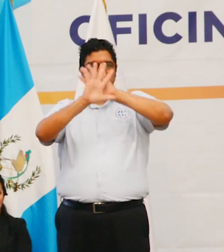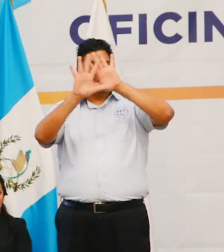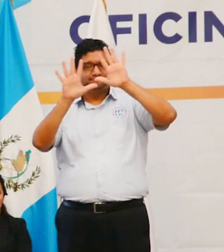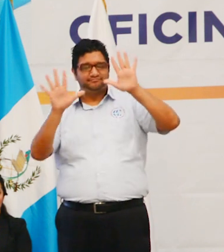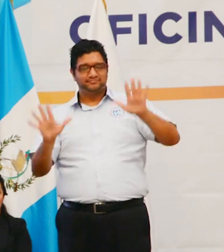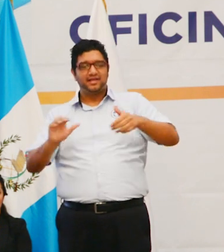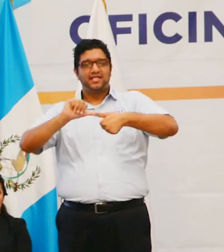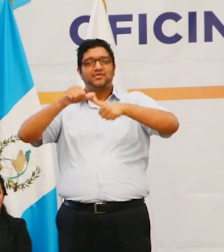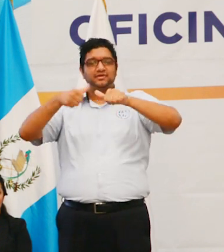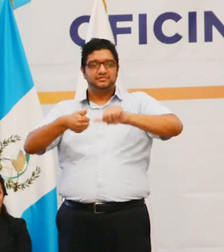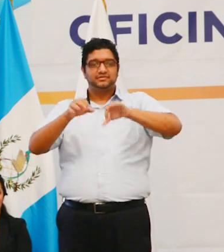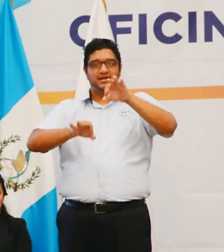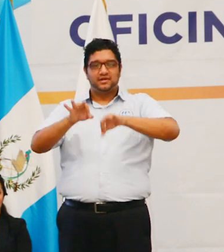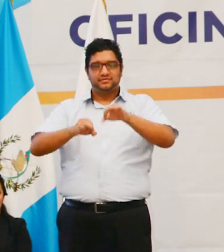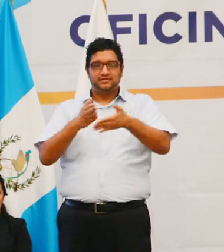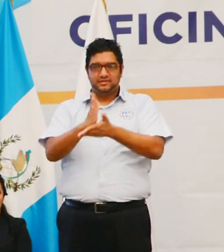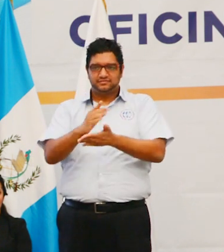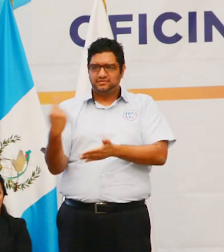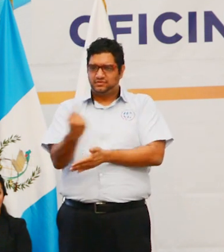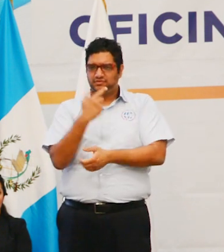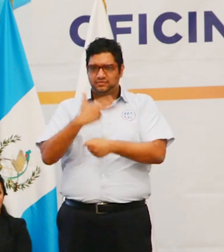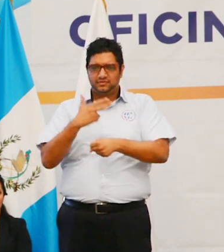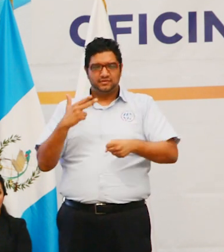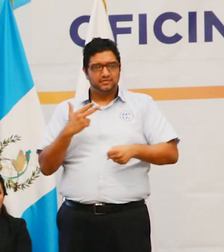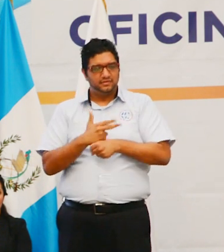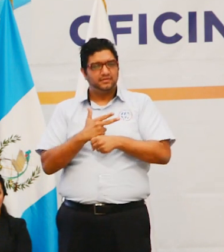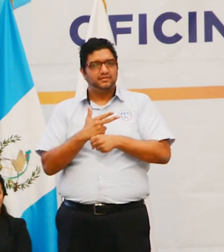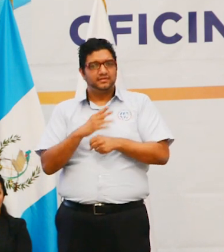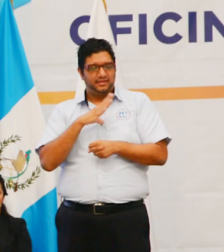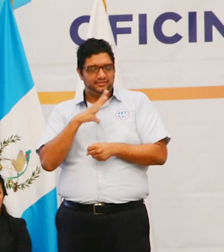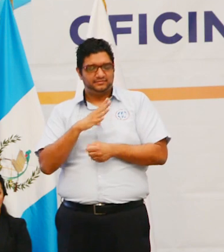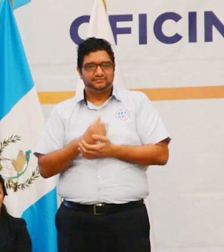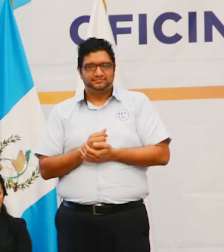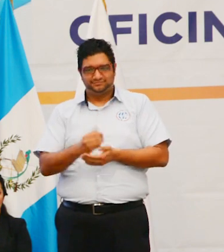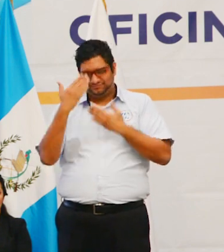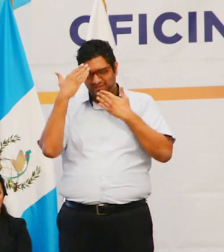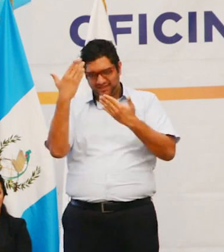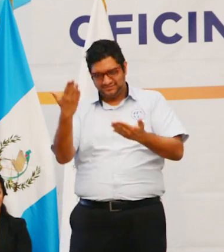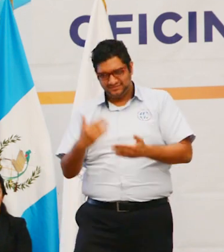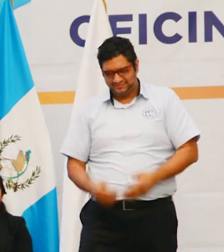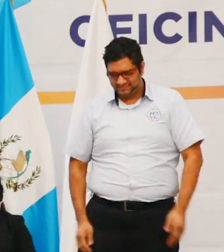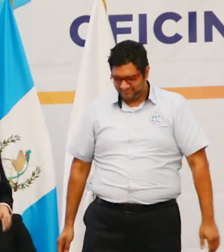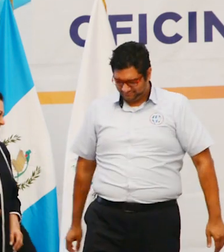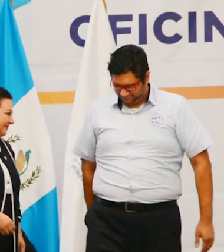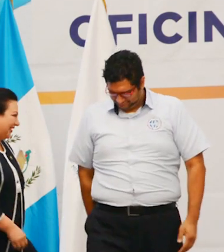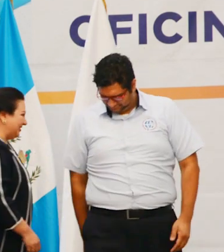su inclusión plena, en el derecho que todos como guatemaltecos y guatemaltecas tenemos. Muchísimas gracias.